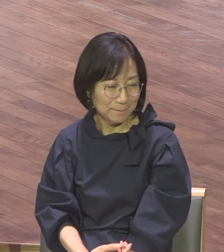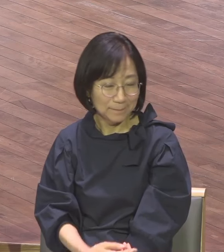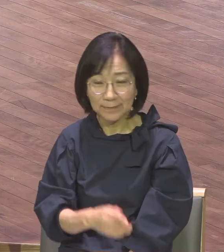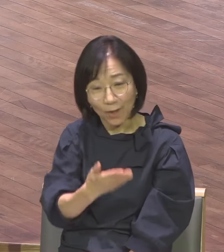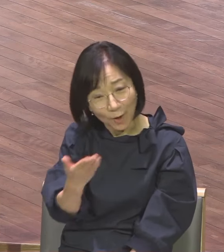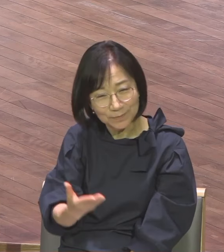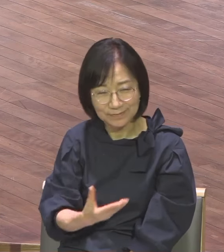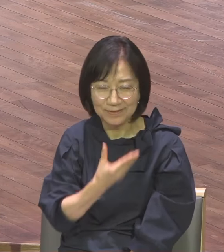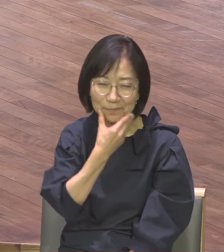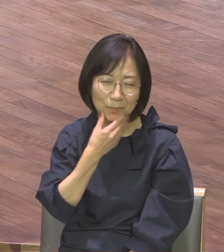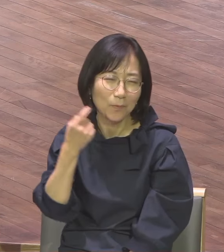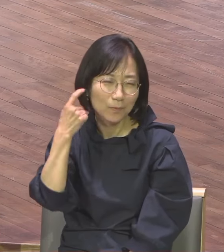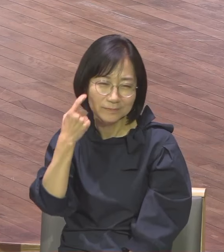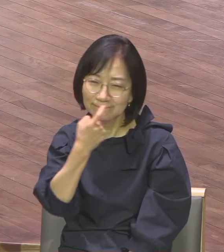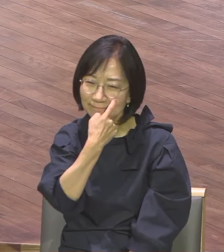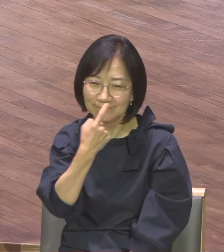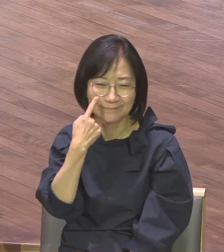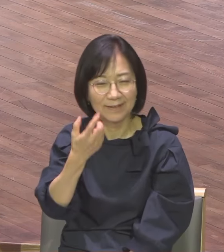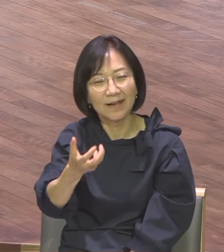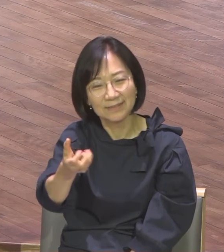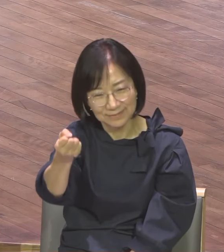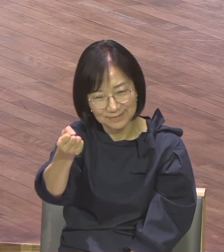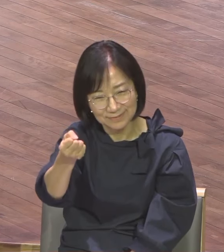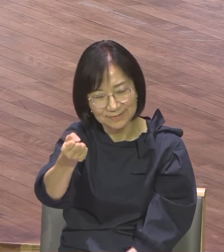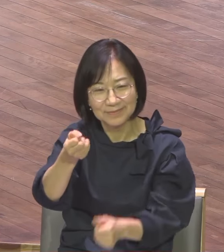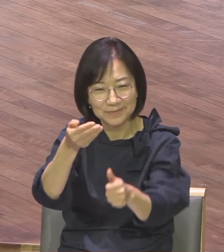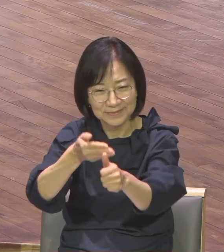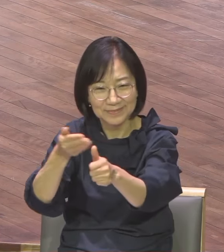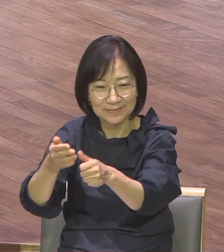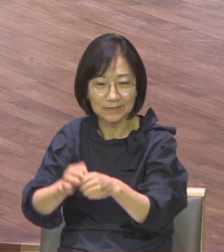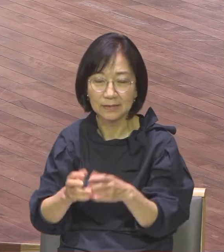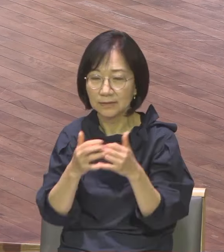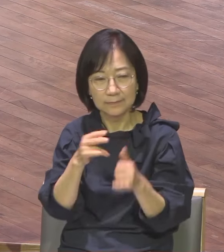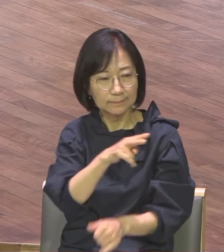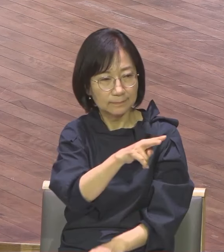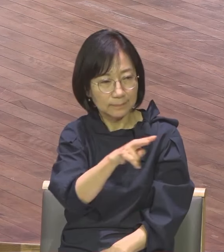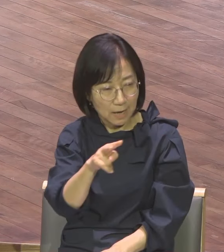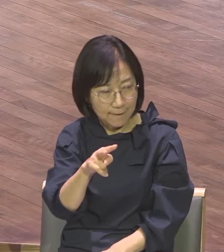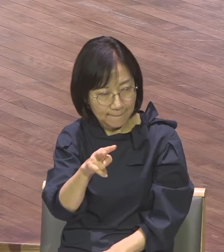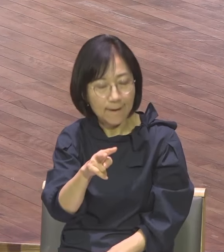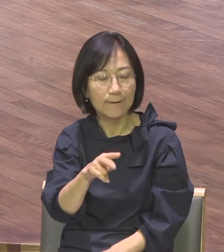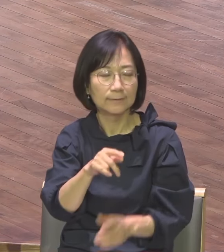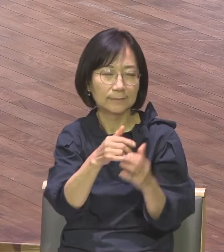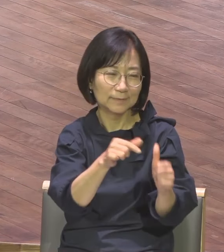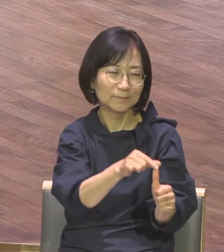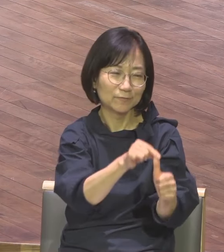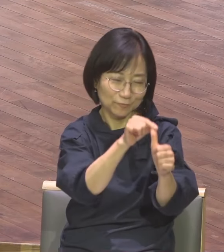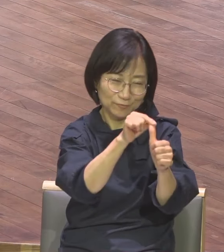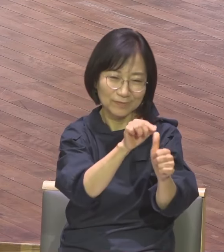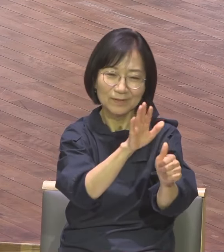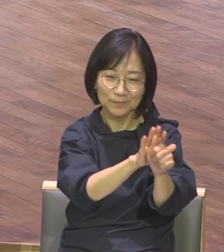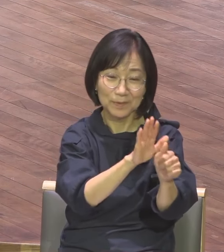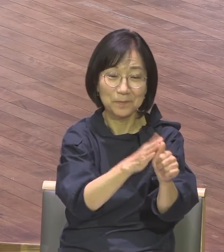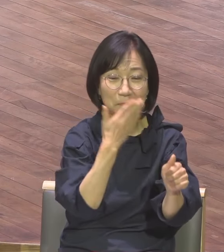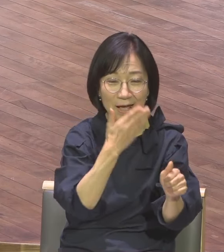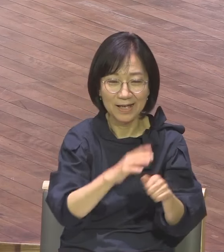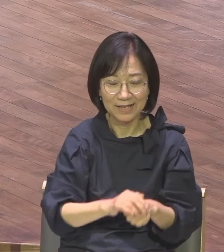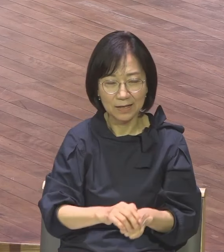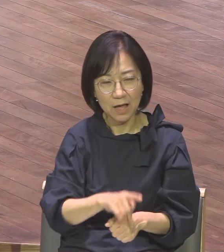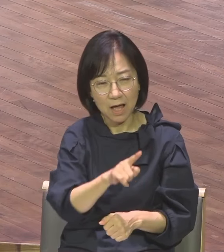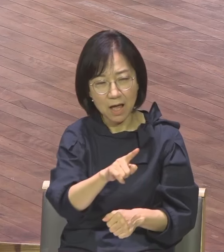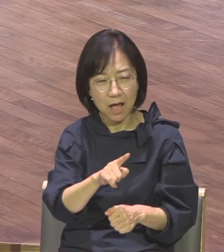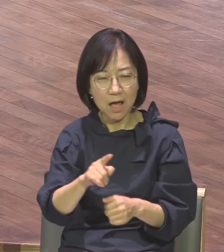복음의 눈으로. 그래야 한 영혼을 살립니다. 천하보다 귀하게 여기는 주님의 심정,